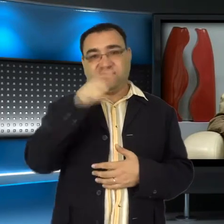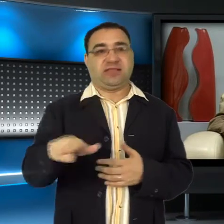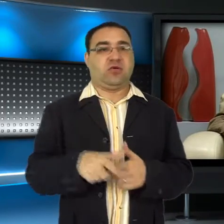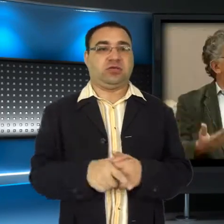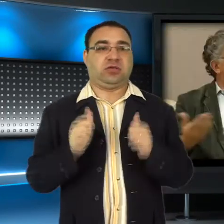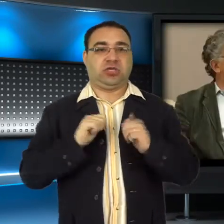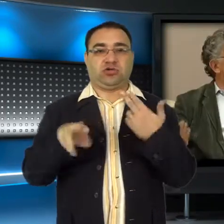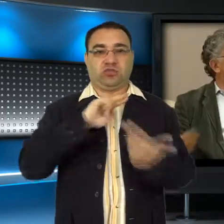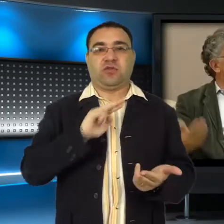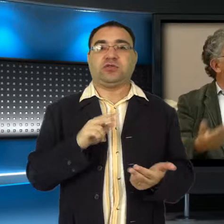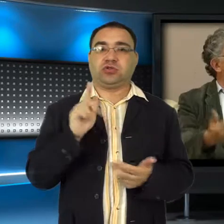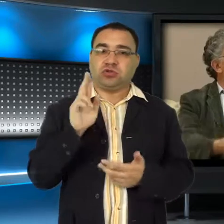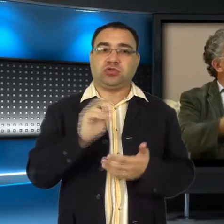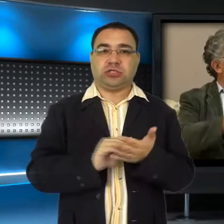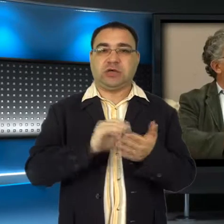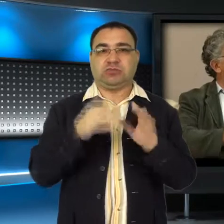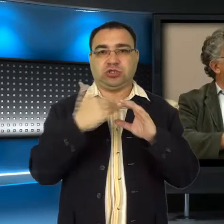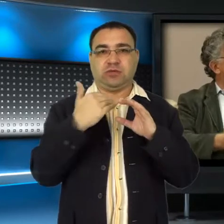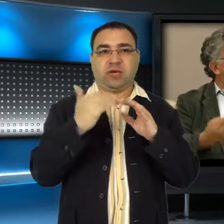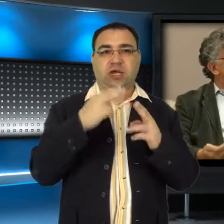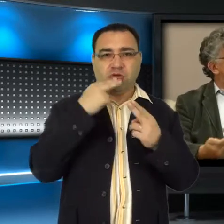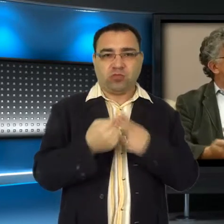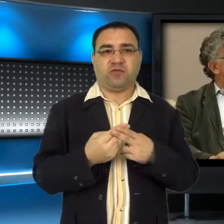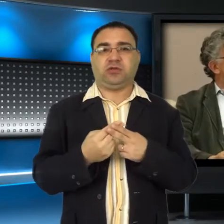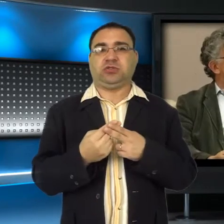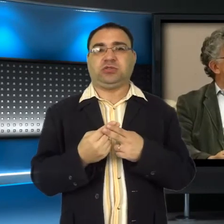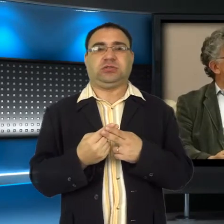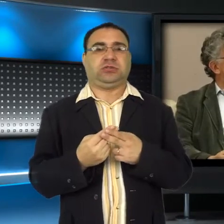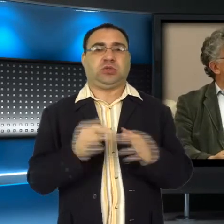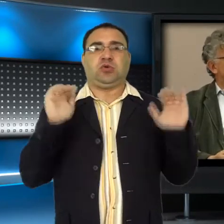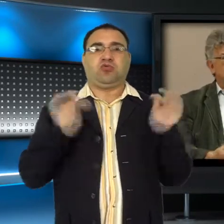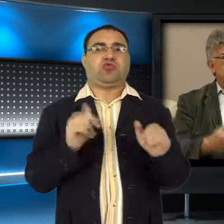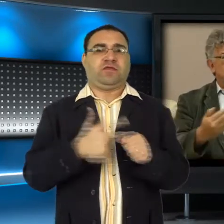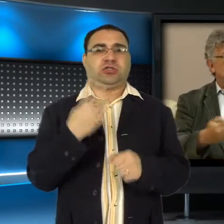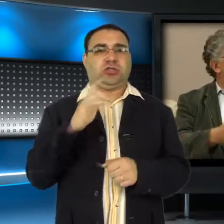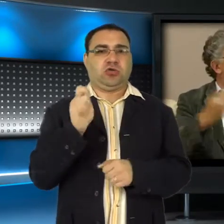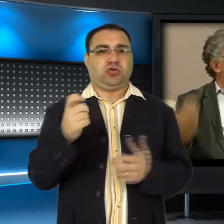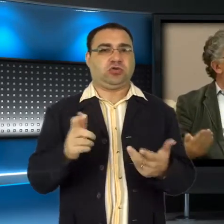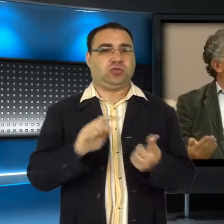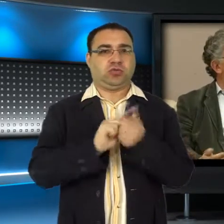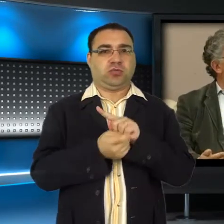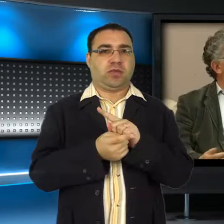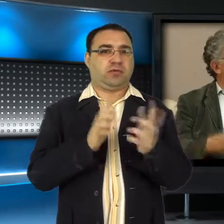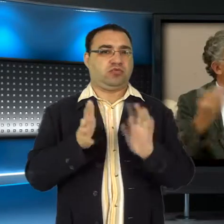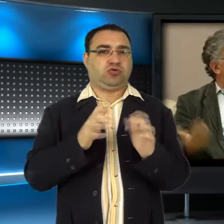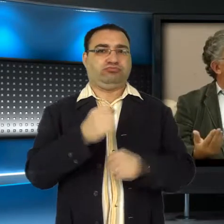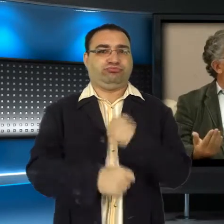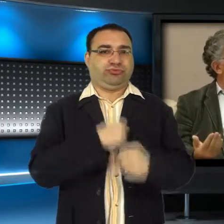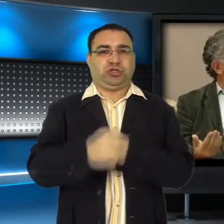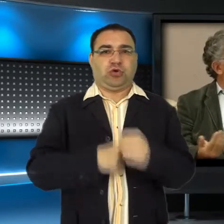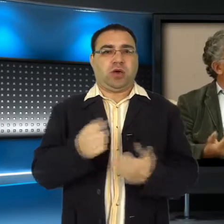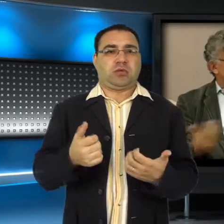podjąć decyzję, że ktoś może napisać maila odpowiadającego w ciągu 24 godzin. To zmienia całkowicie funkcjonowanie